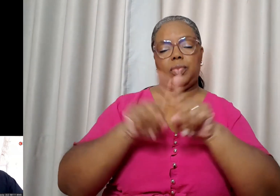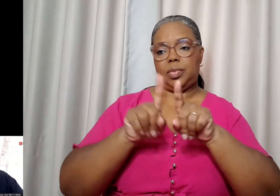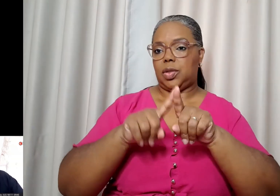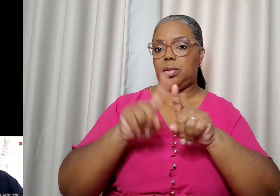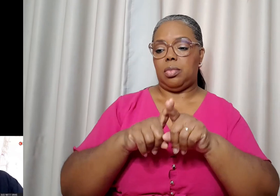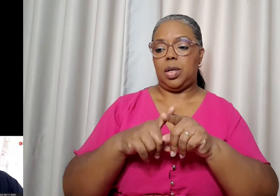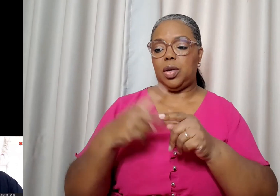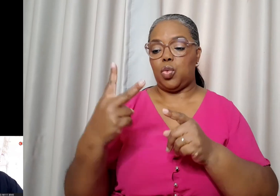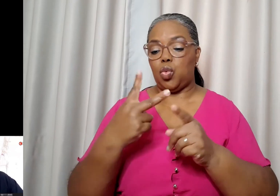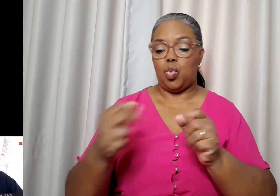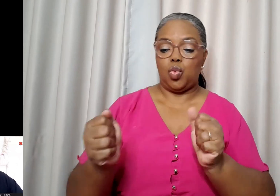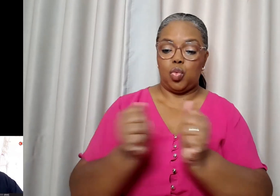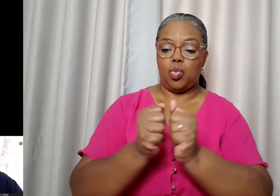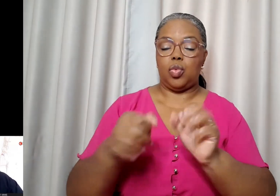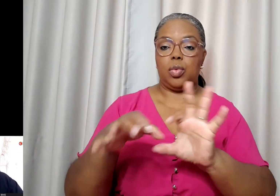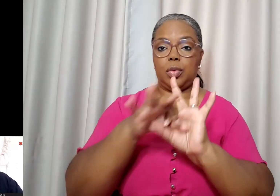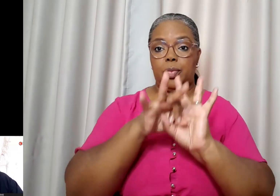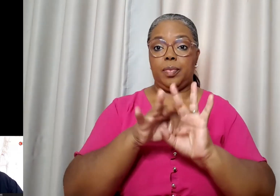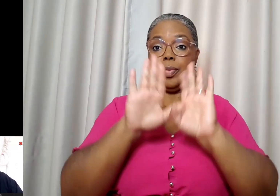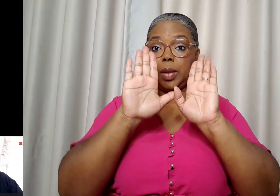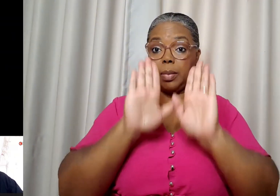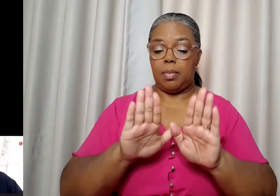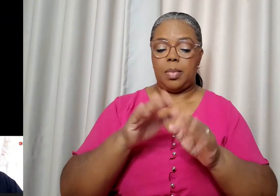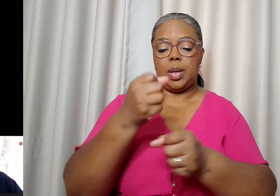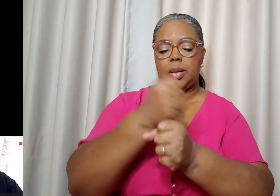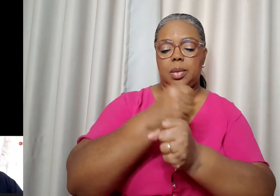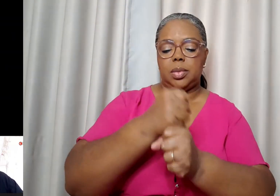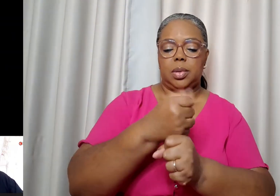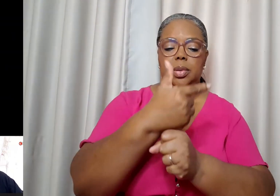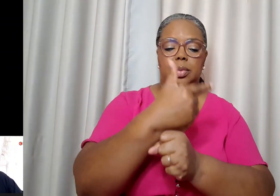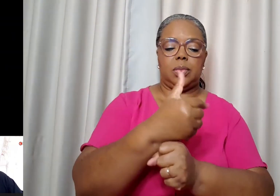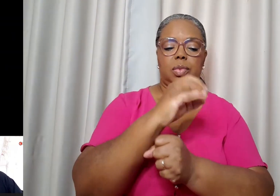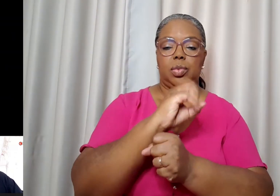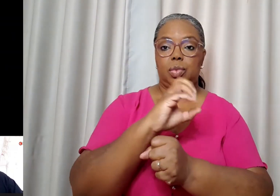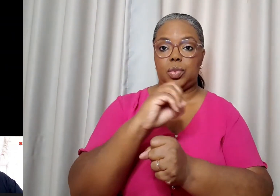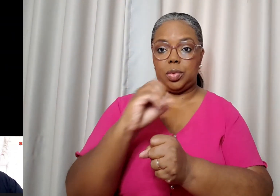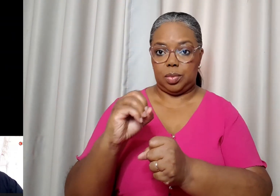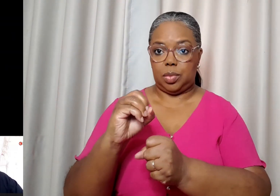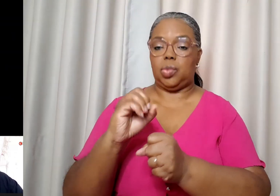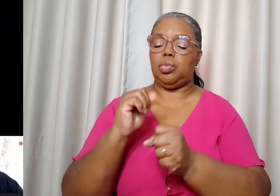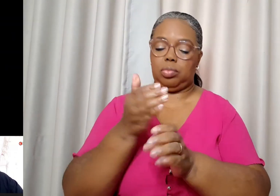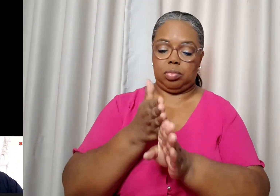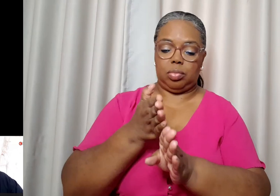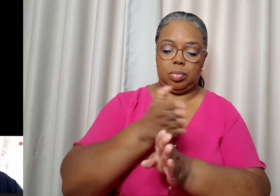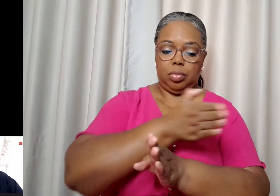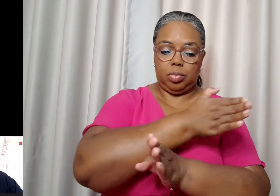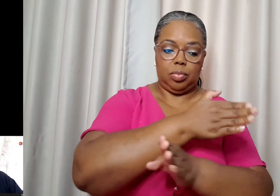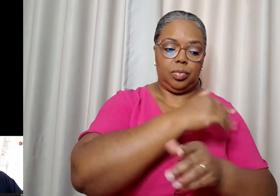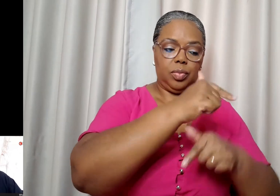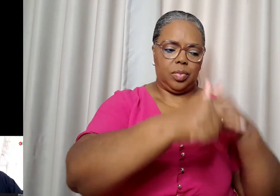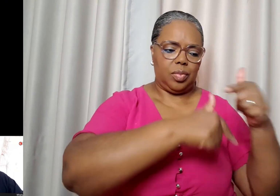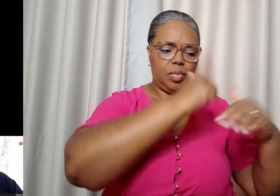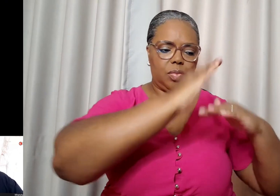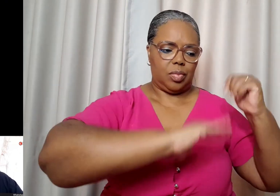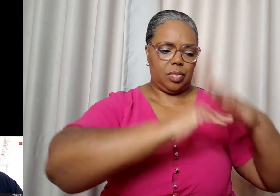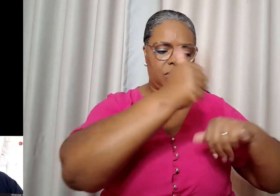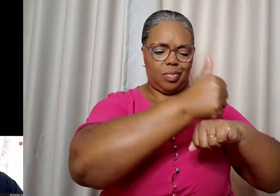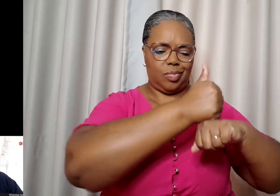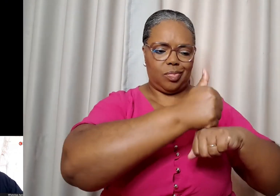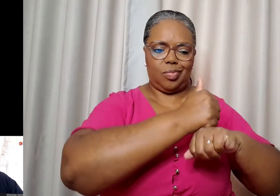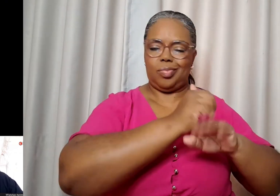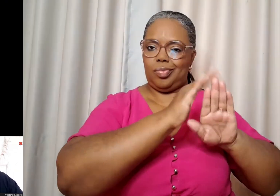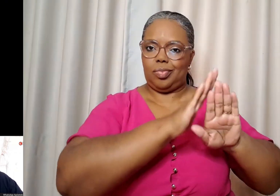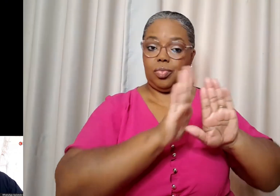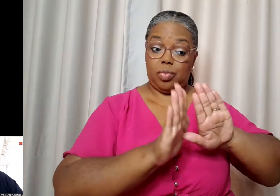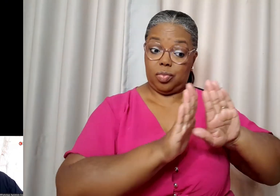claro que a partir do ano de 2000, daí me separei da profissão, Eu saí de tudo para desempenhar aquilo